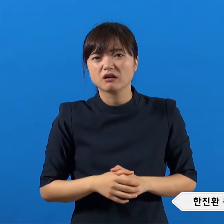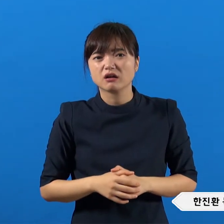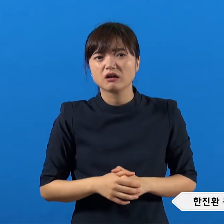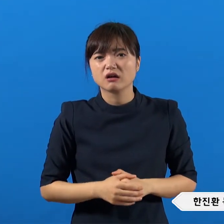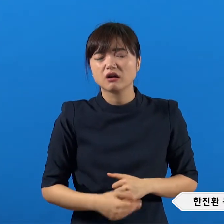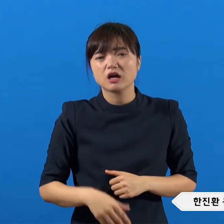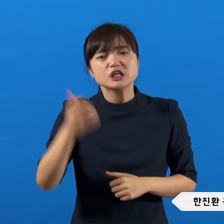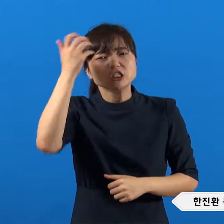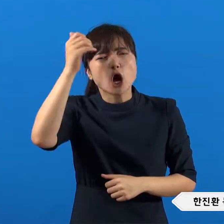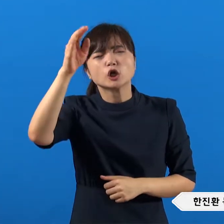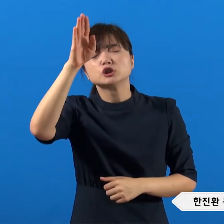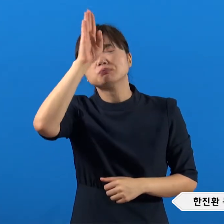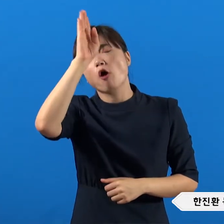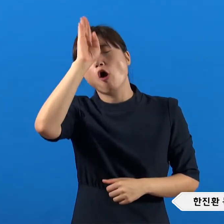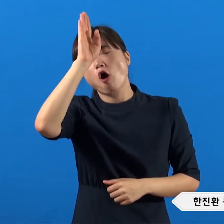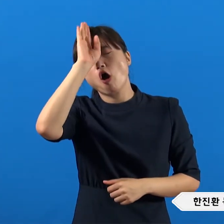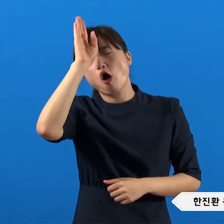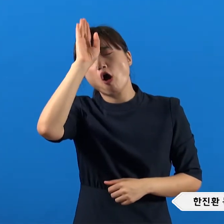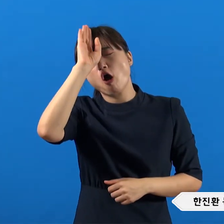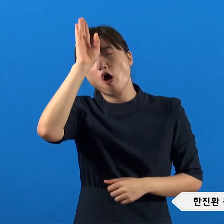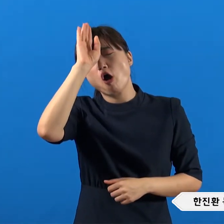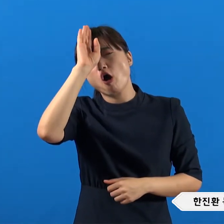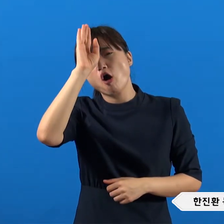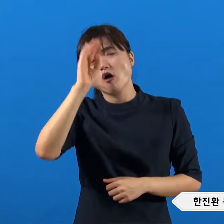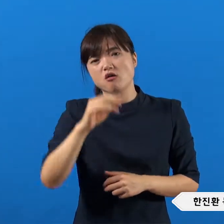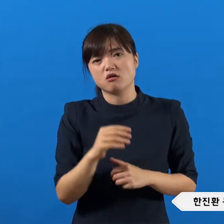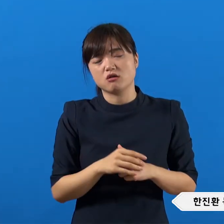병든 교회, 죽은 교회가 되는 것이죠.